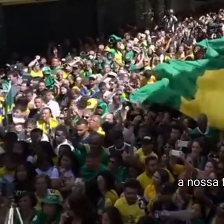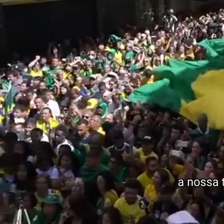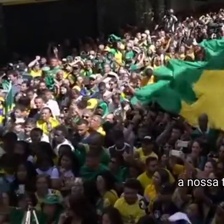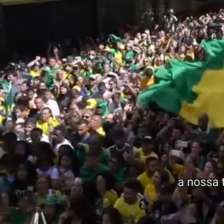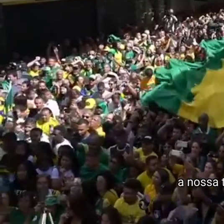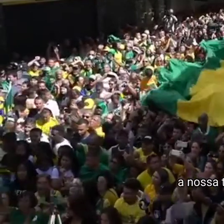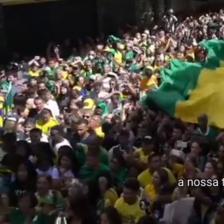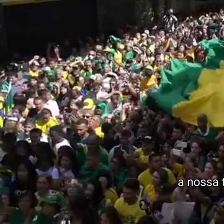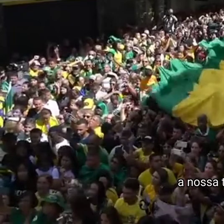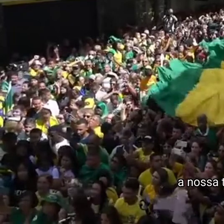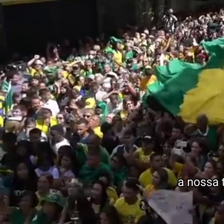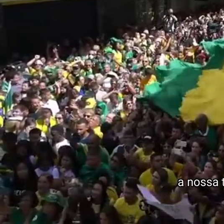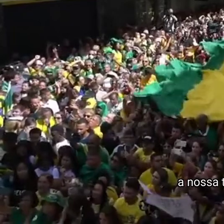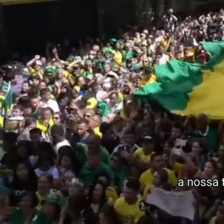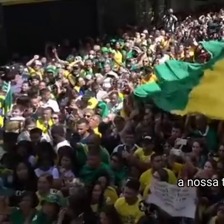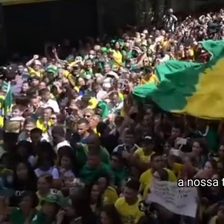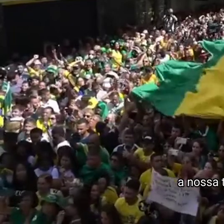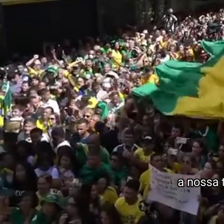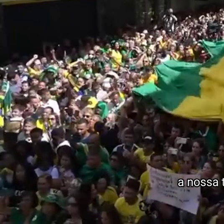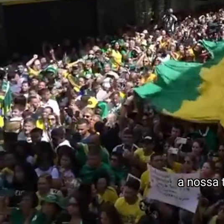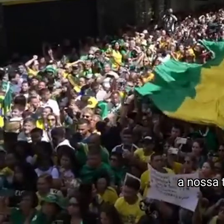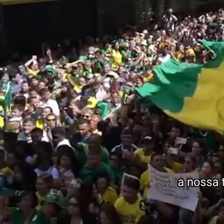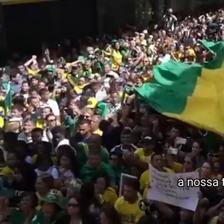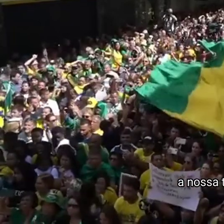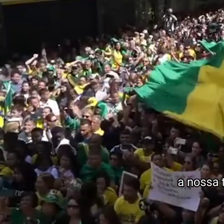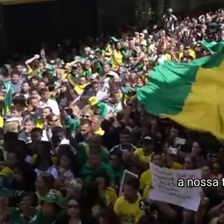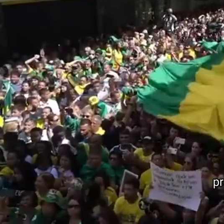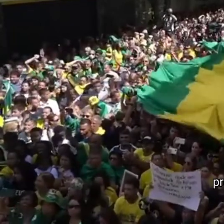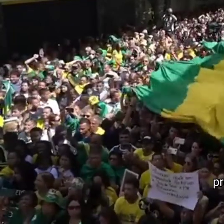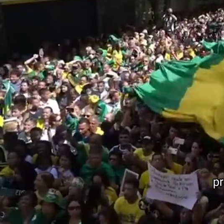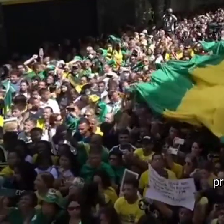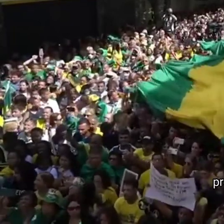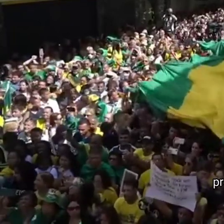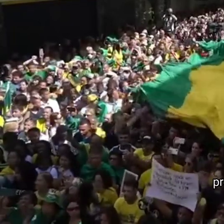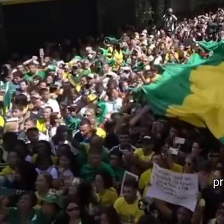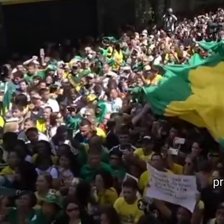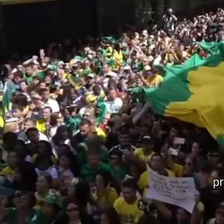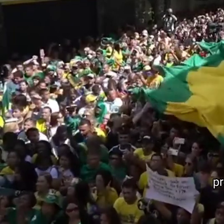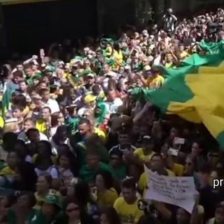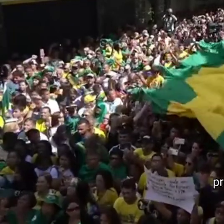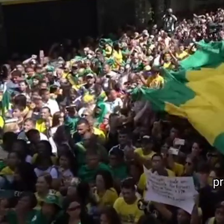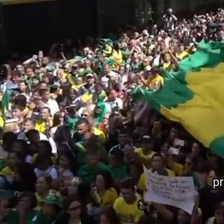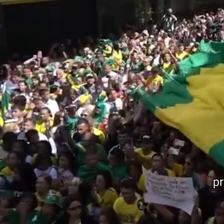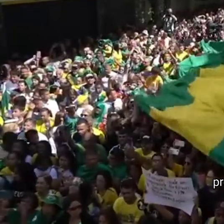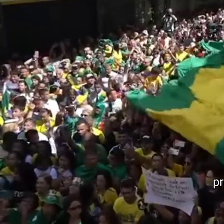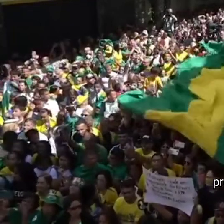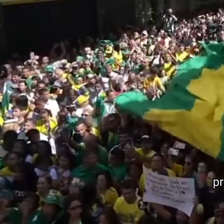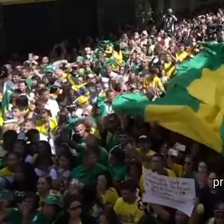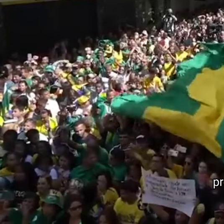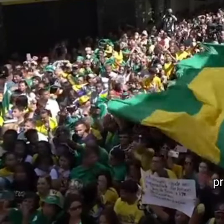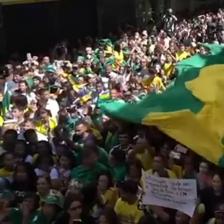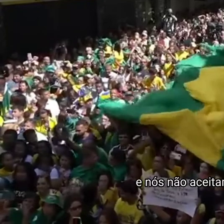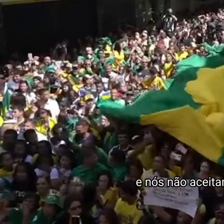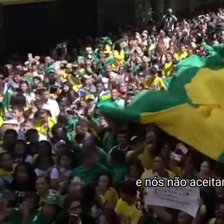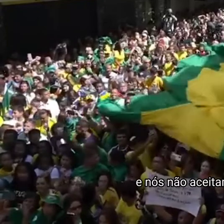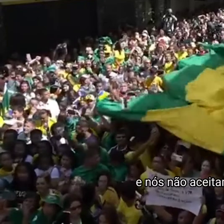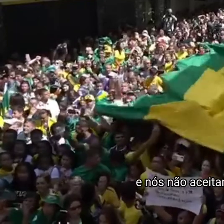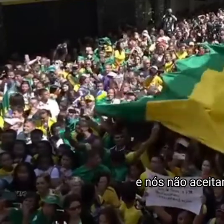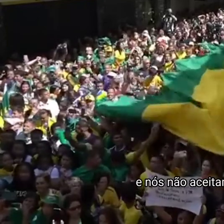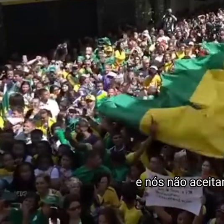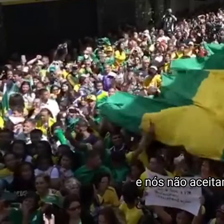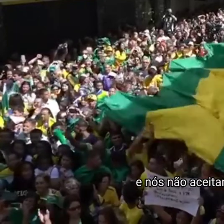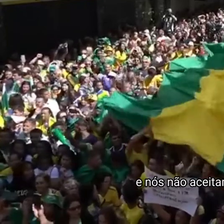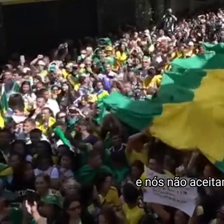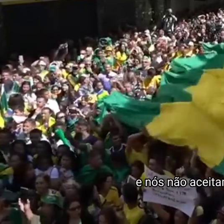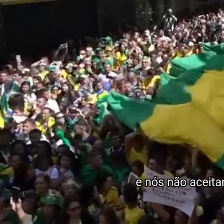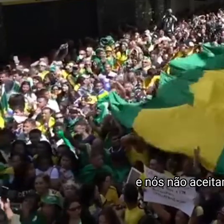mendigagem. A nossa terra é uma terra próspera, produtiva, abençoada. E nós